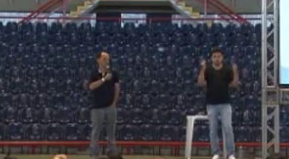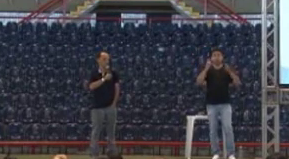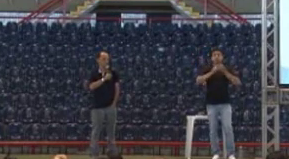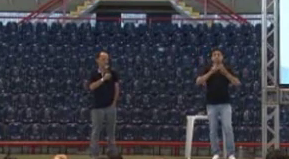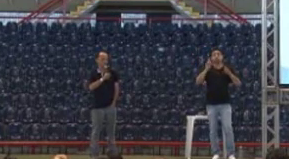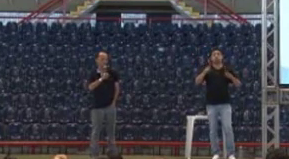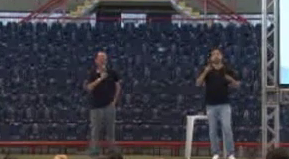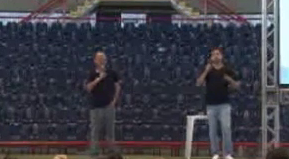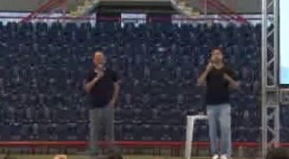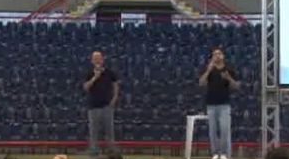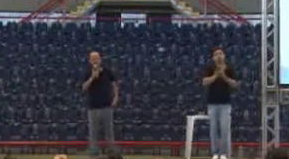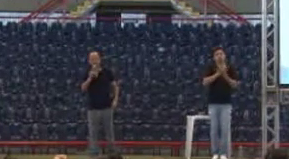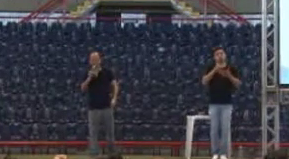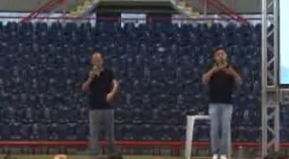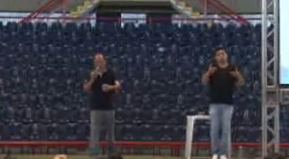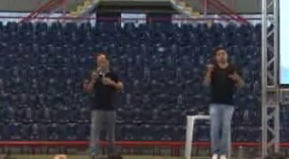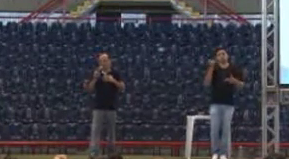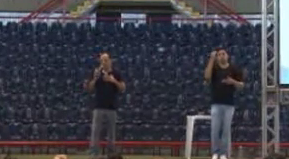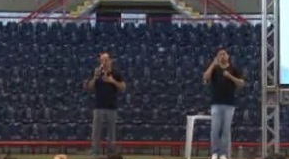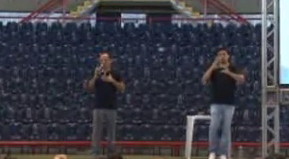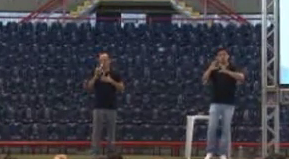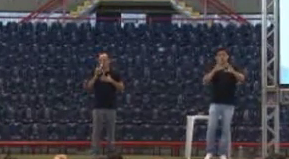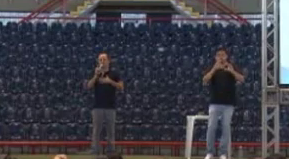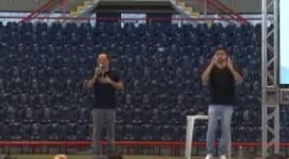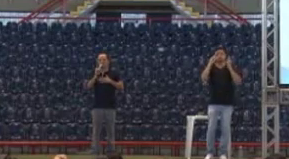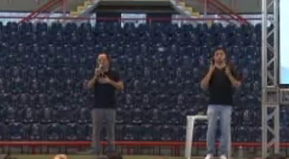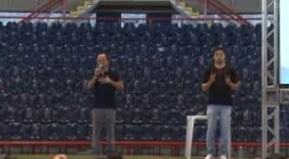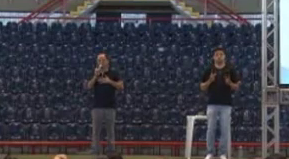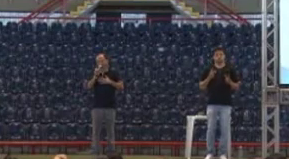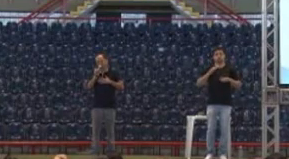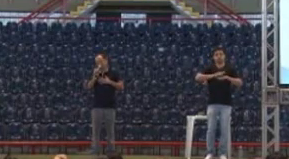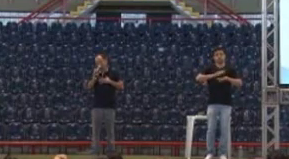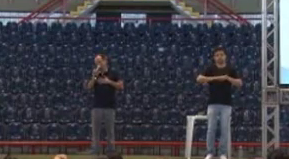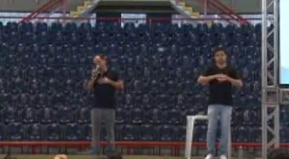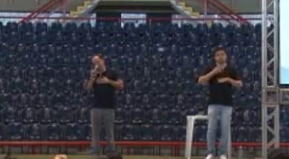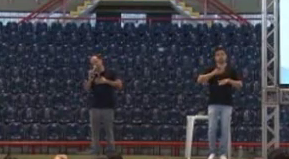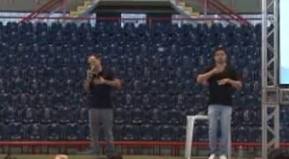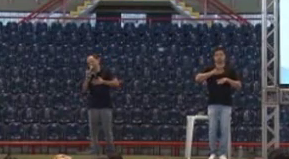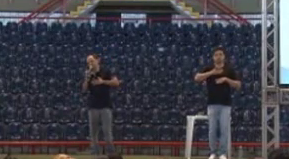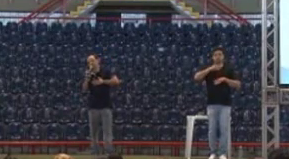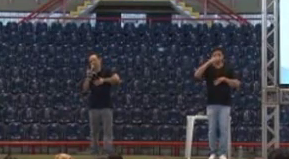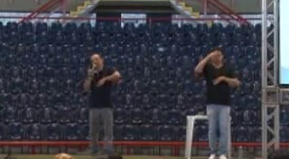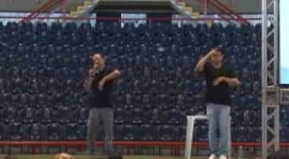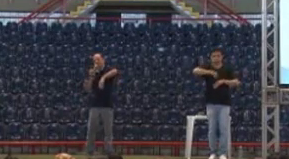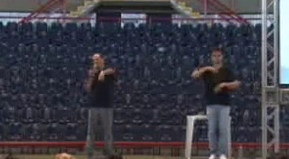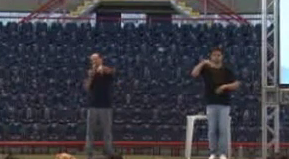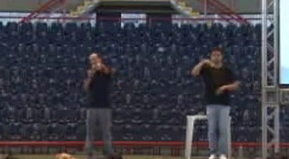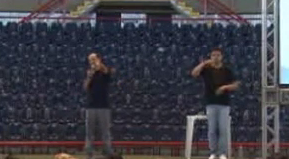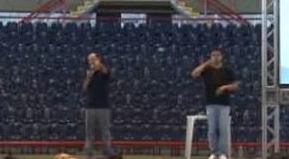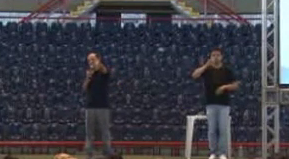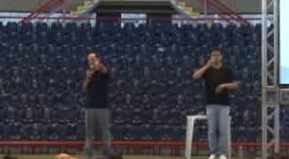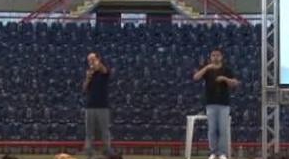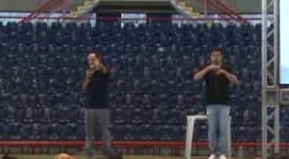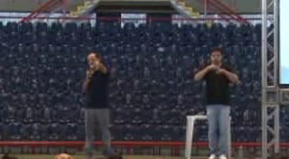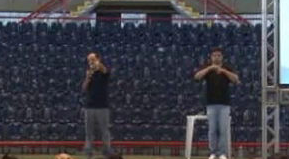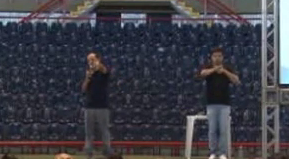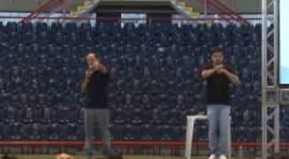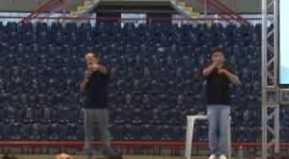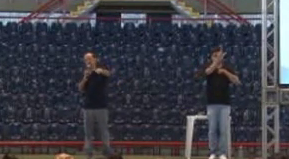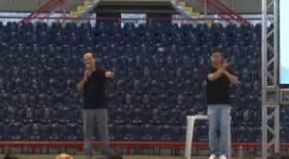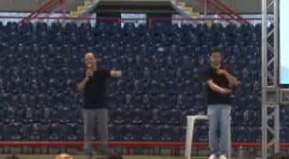comunicação humana emissor o receptor